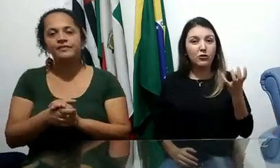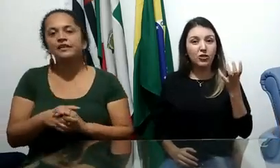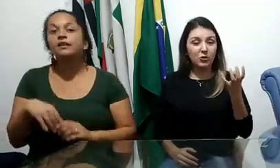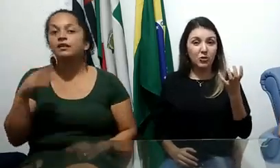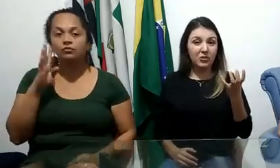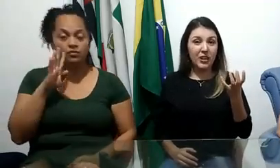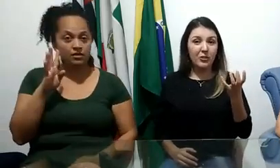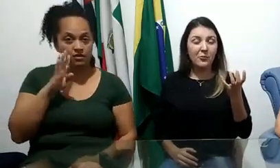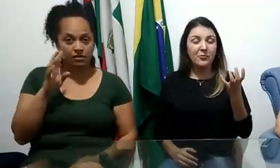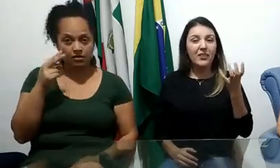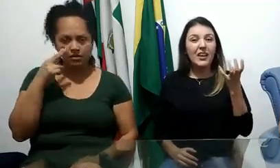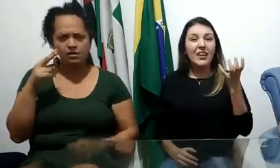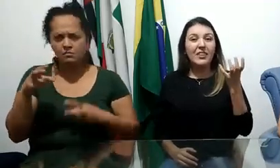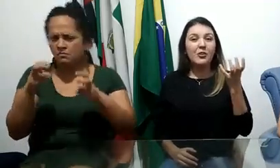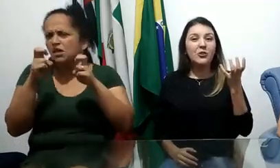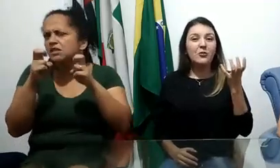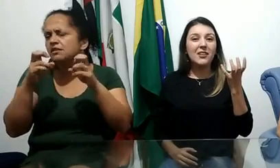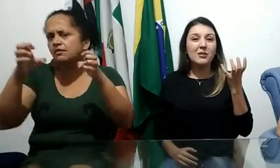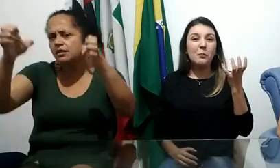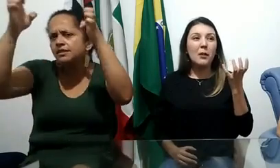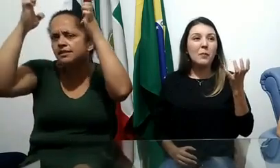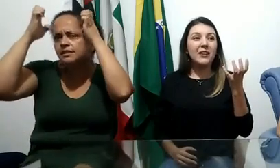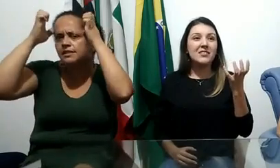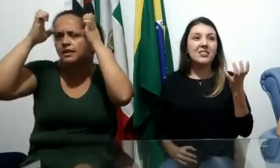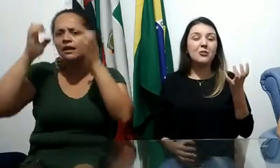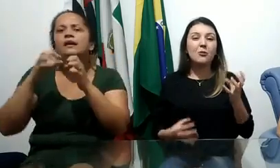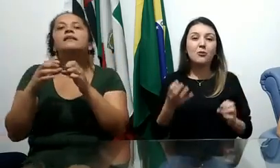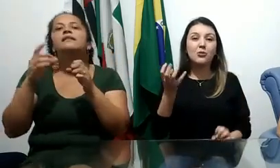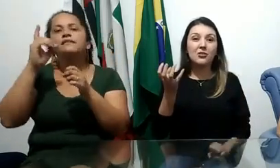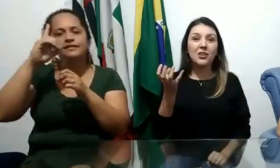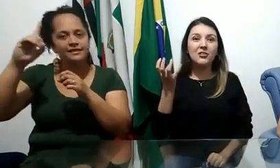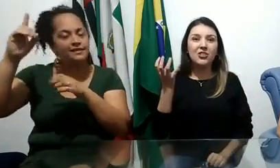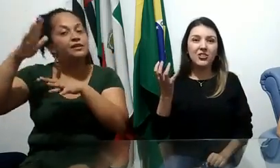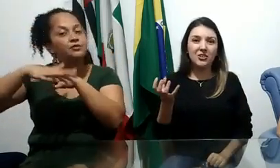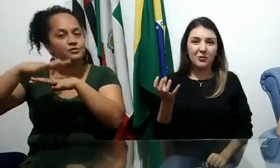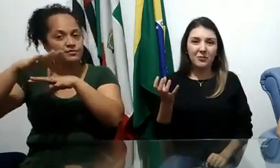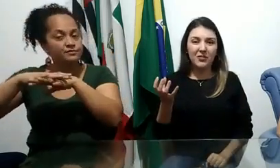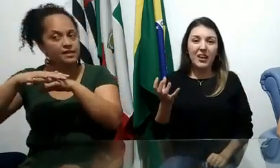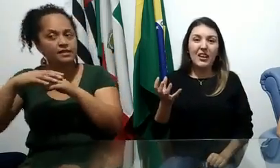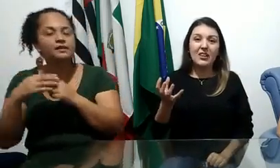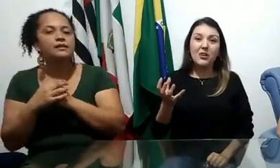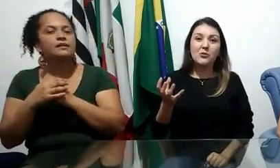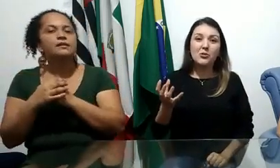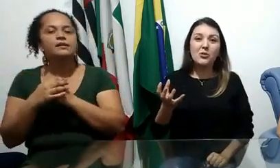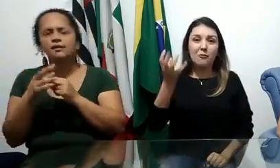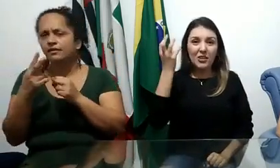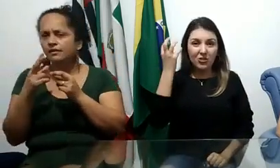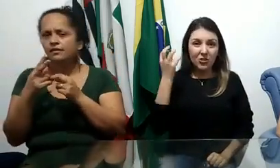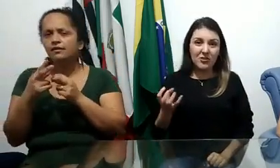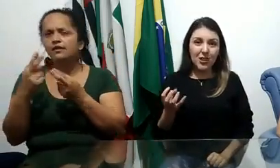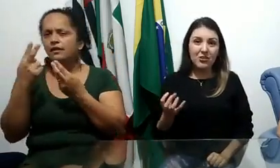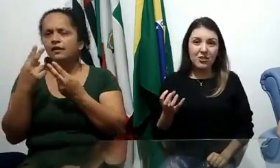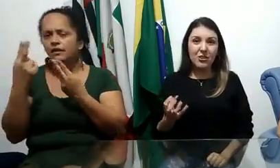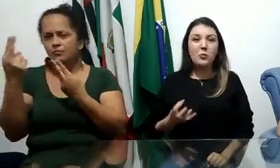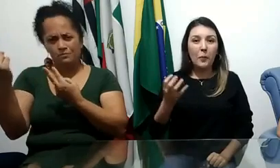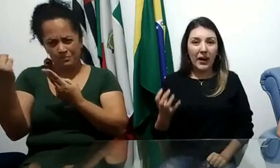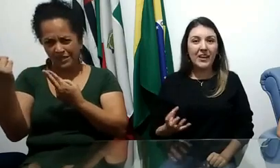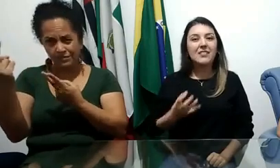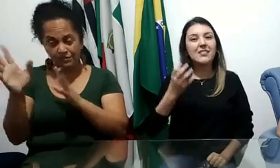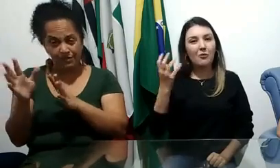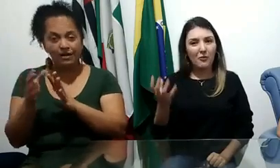povo do judeu, Deus fez bem parecido com José do Egito. Deus usou a vida de José do